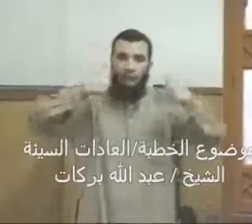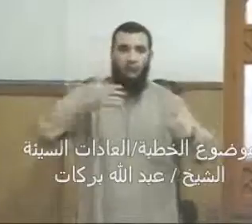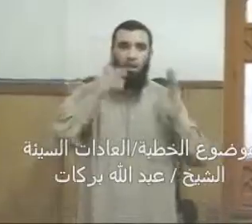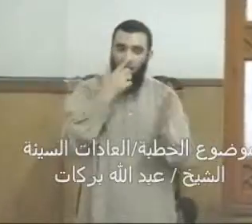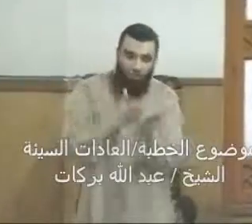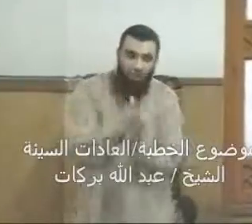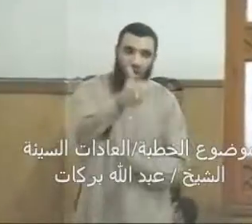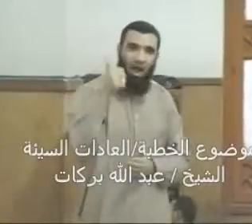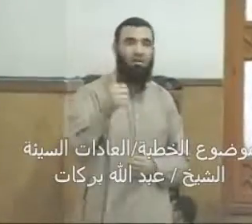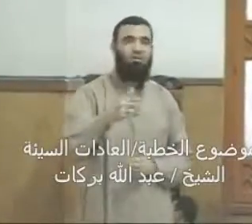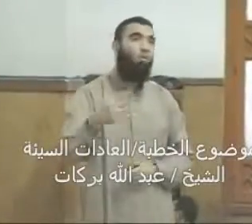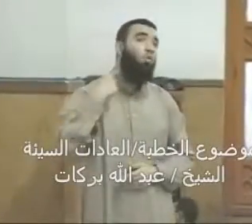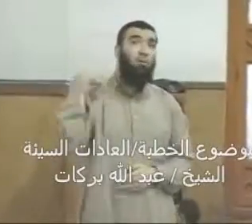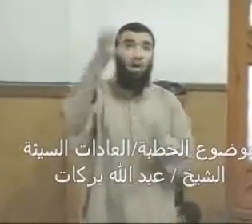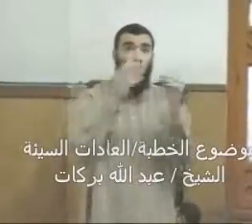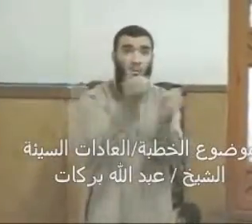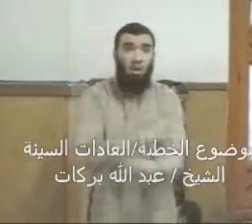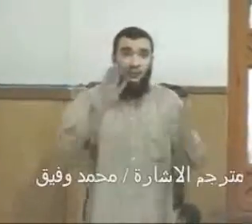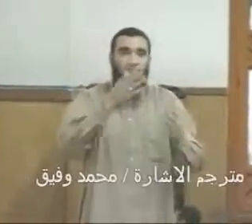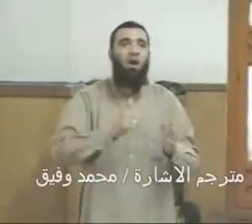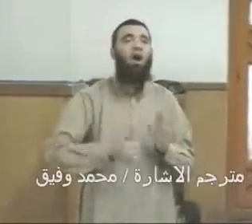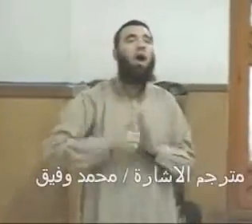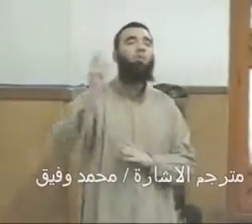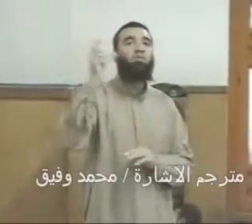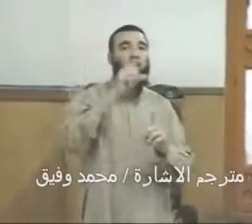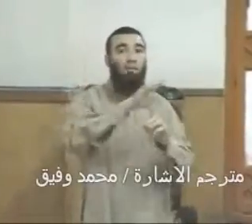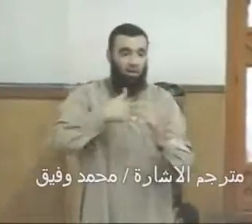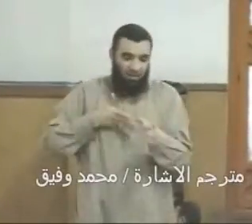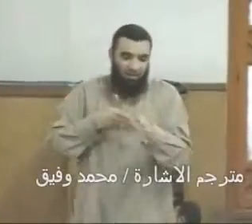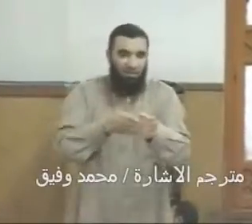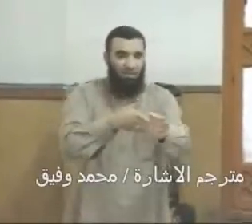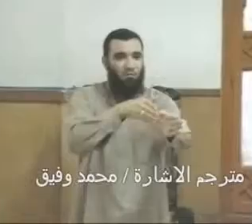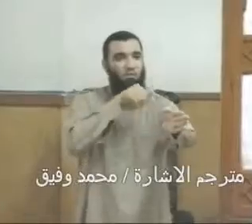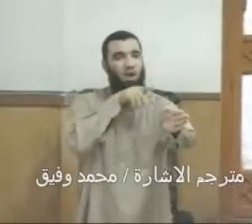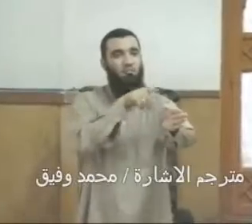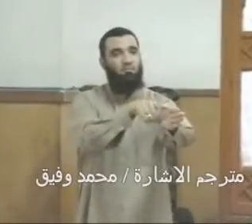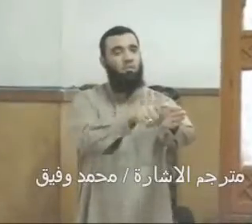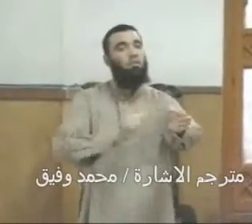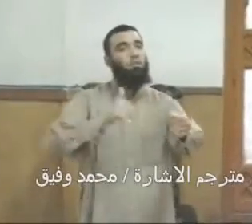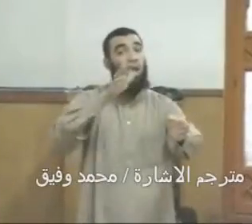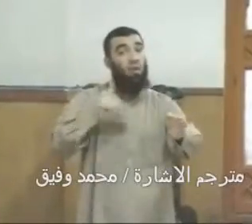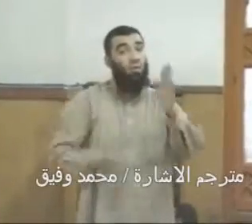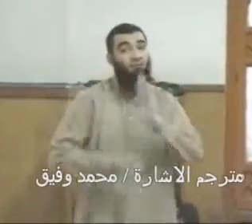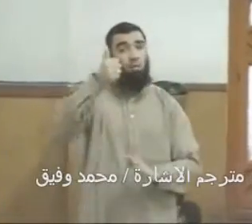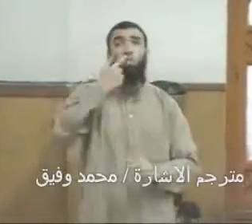أمة أخرجت للناس لتلحقوا بمن سبقكم ولتفوزوا بوعد